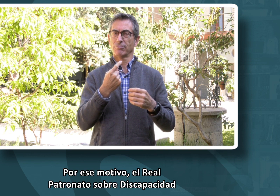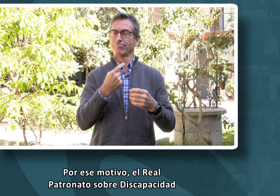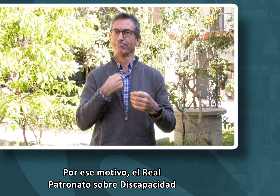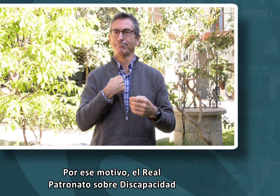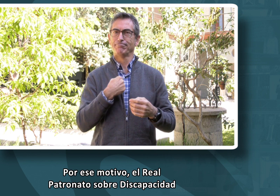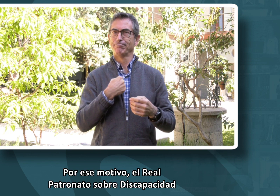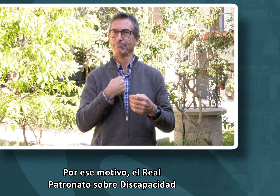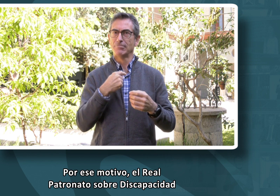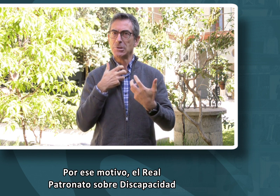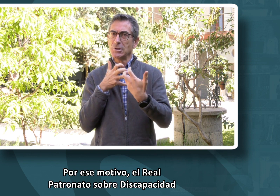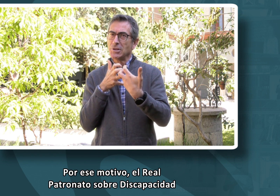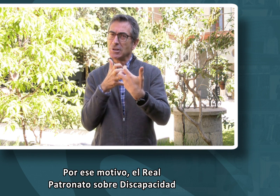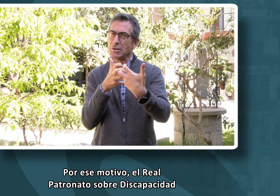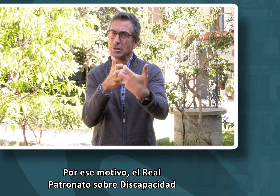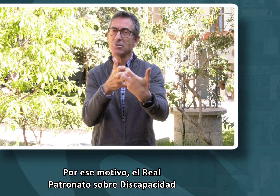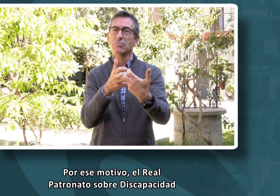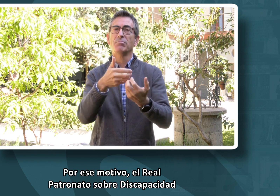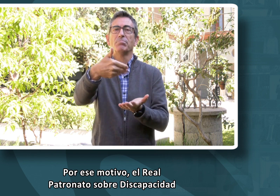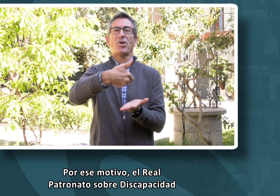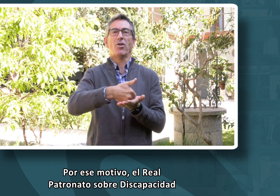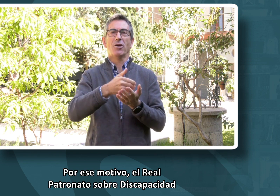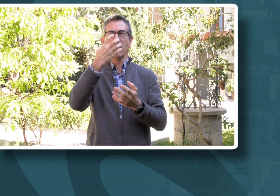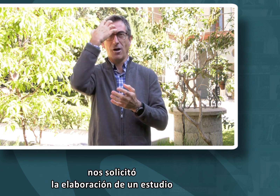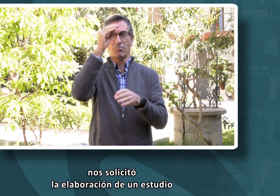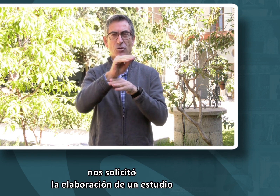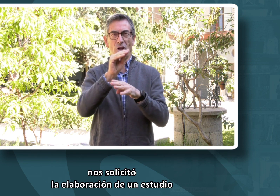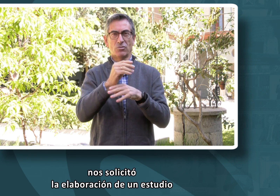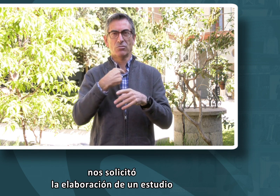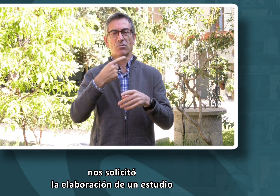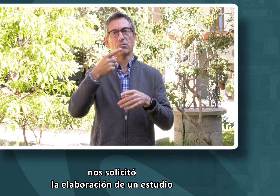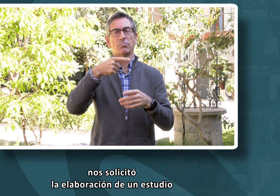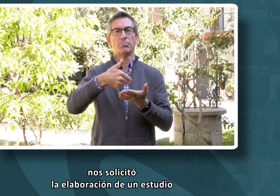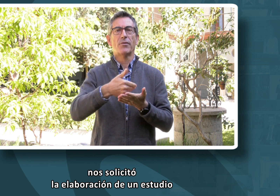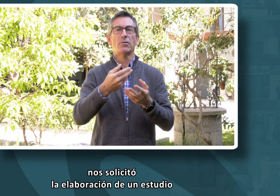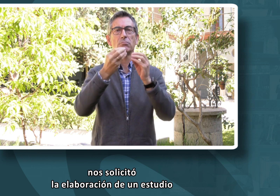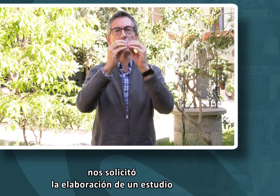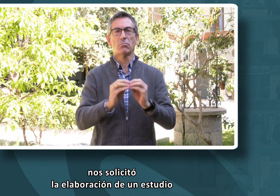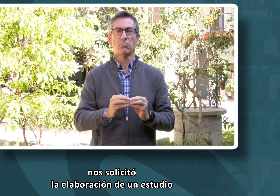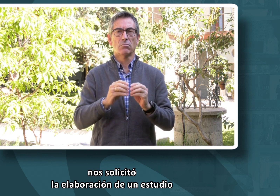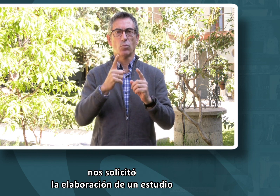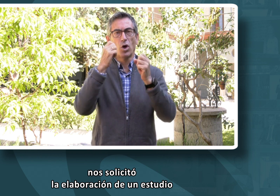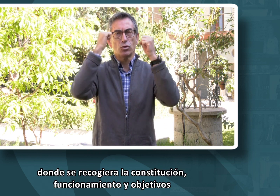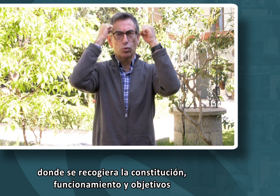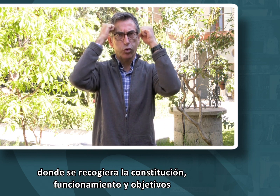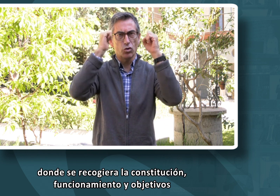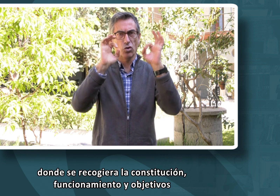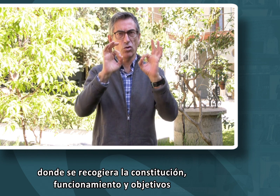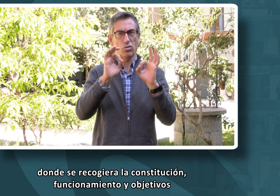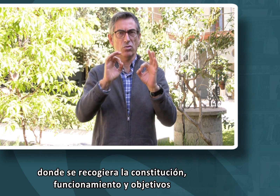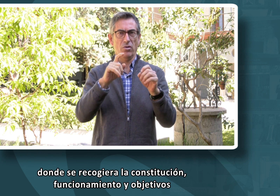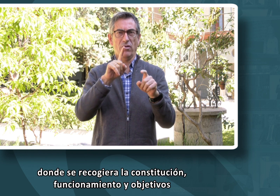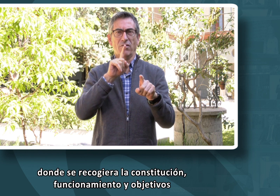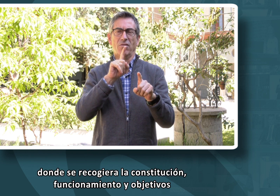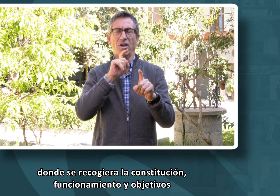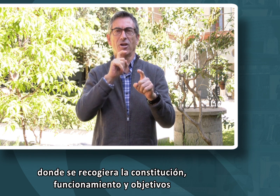Por ese motivo, el Real Patronato sobre Discapacidad nos solicitó la elaboración de un estudio donde se recogiera